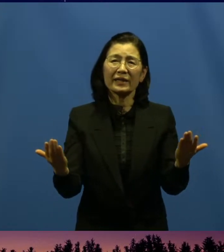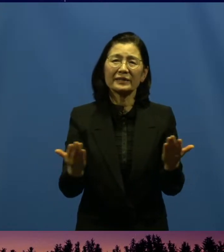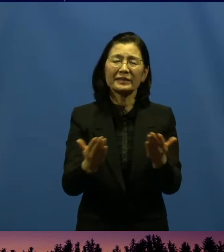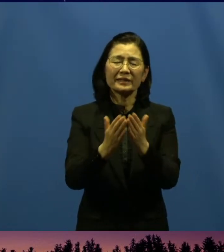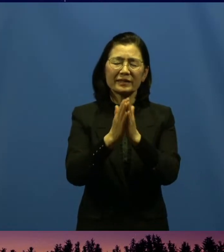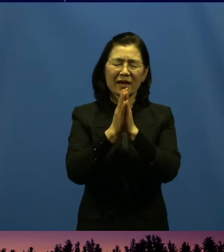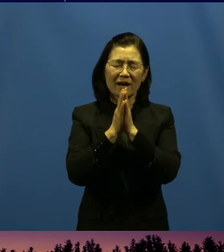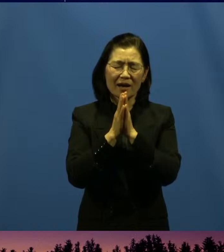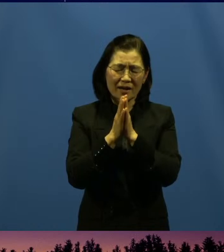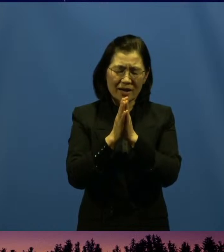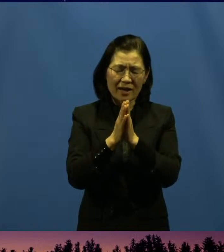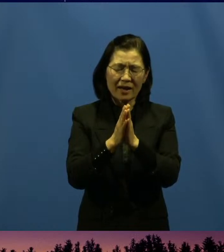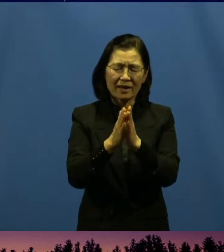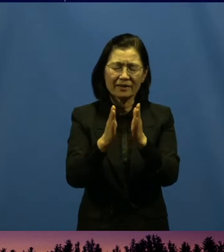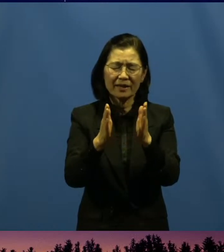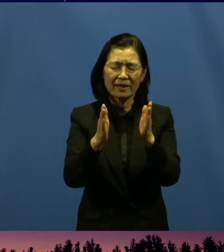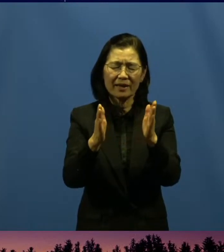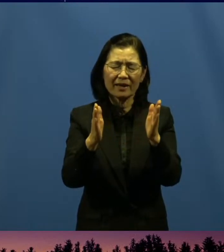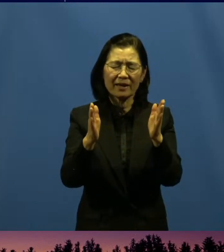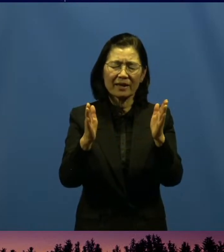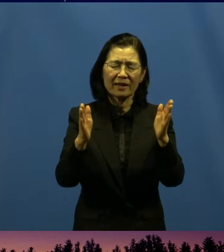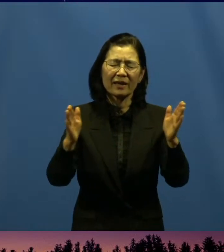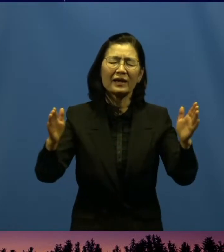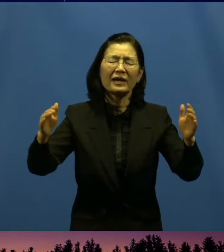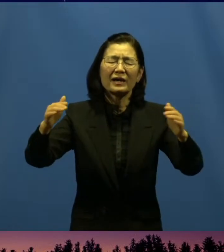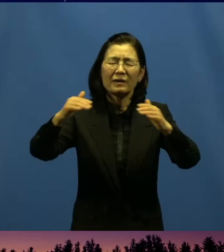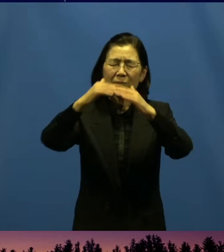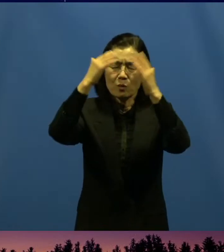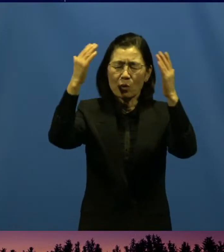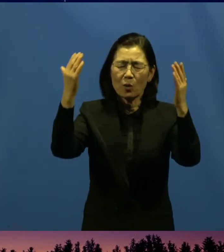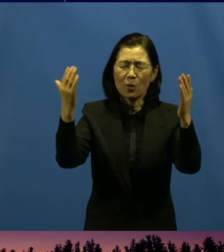일하기 시작하네.